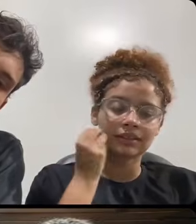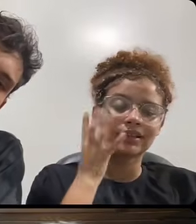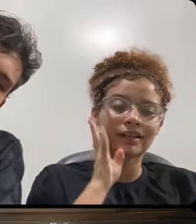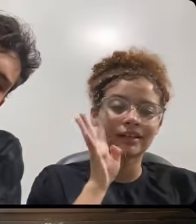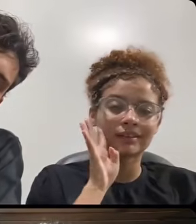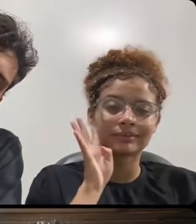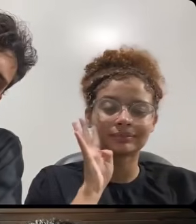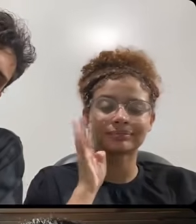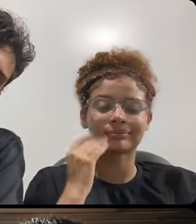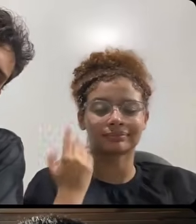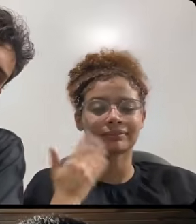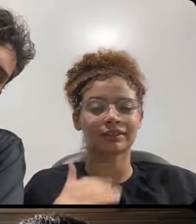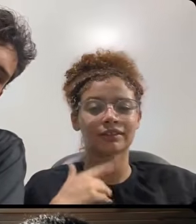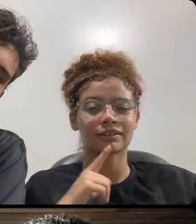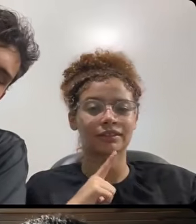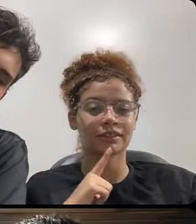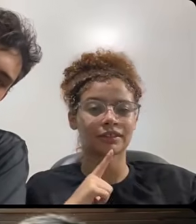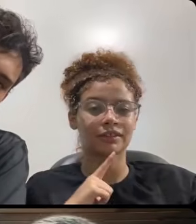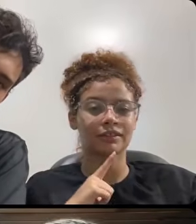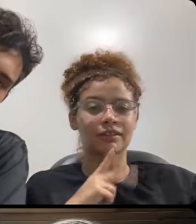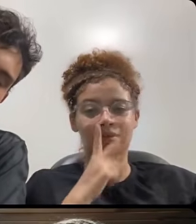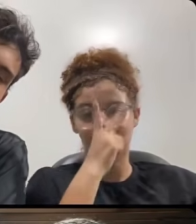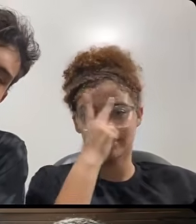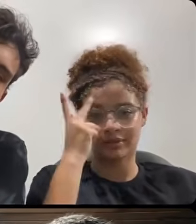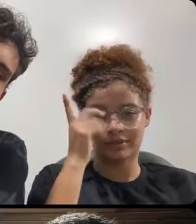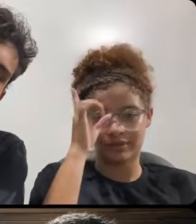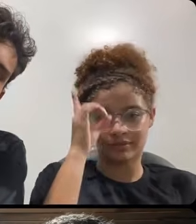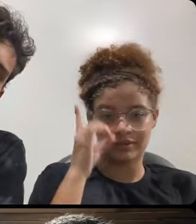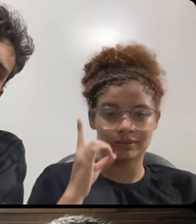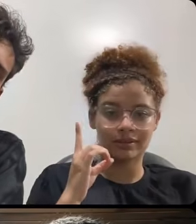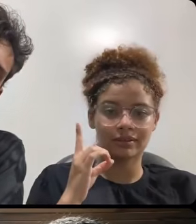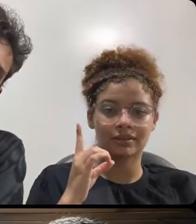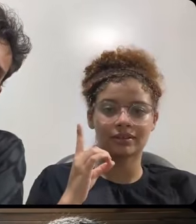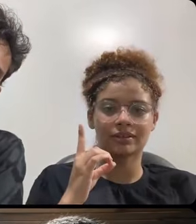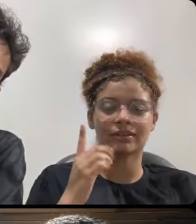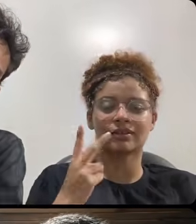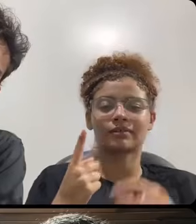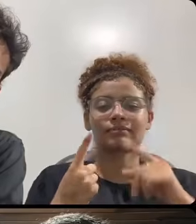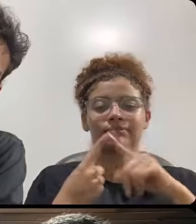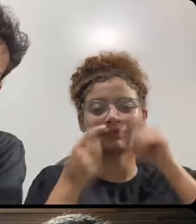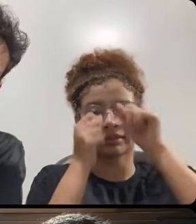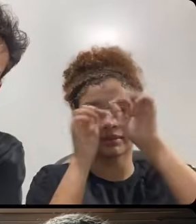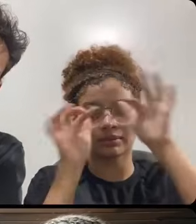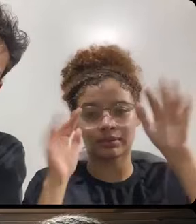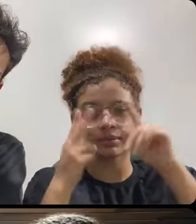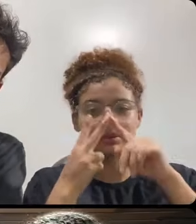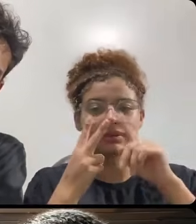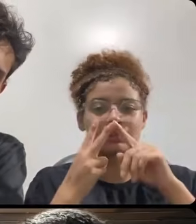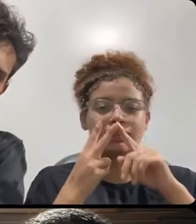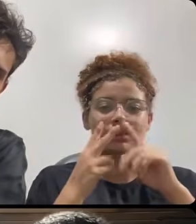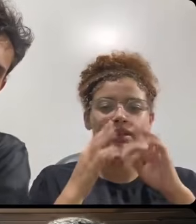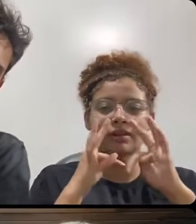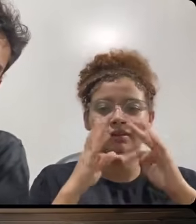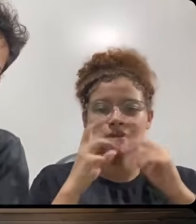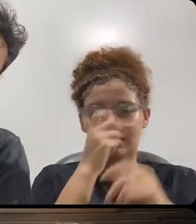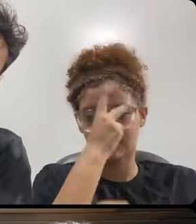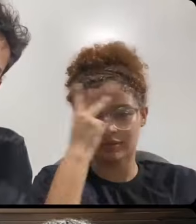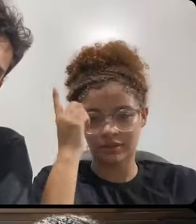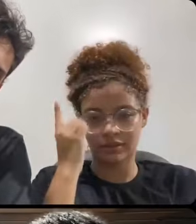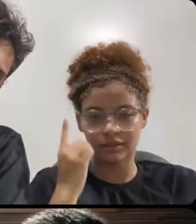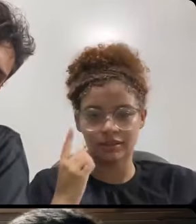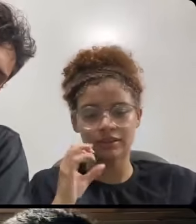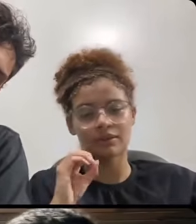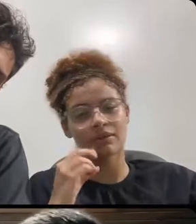muito boa com uma criança especial, ou com autismo, ou com pessoas que eram cadeirantes, eu ensinando ali para escrever, ou